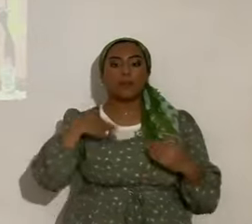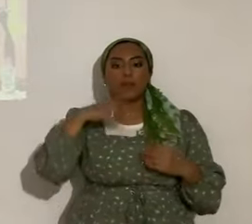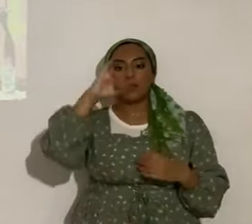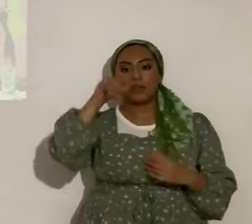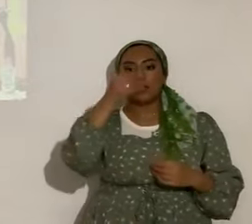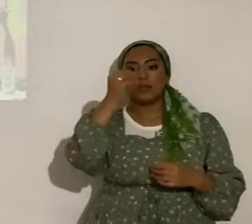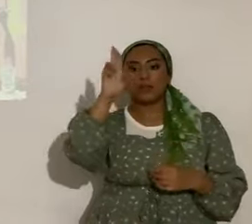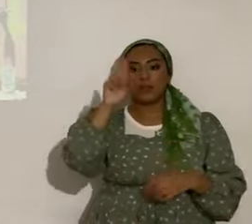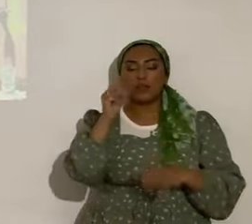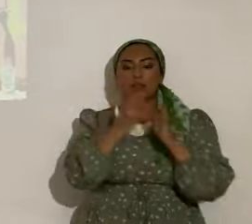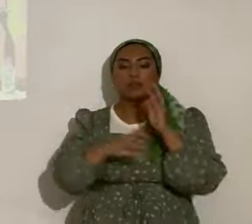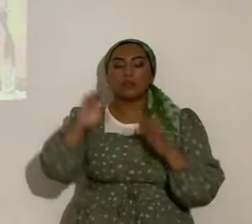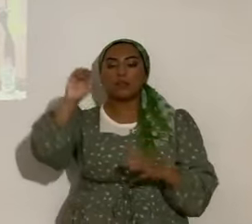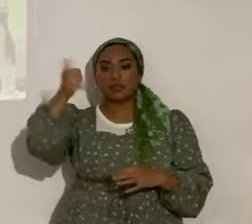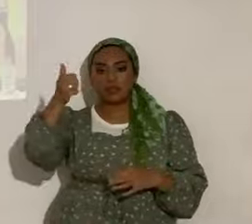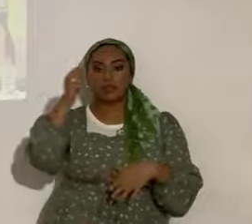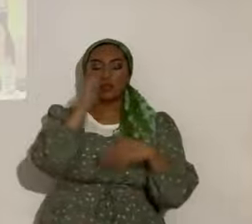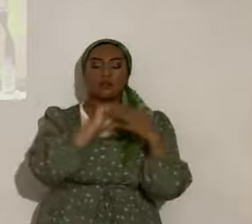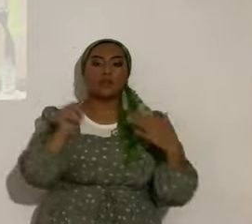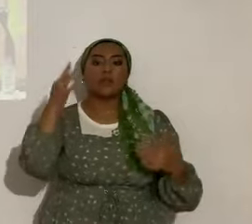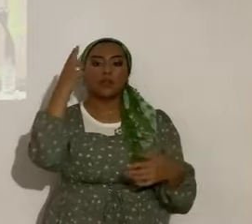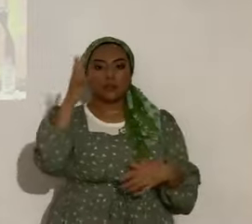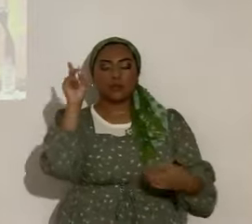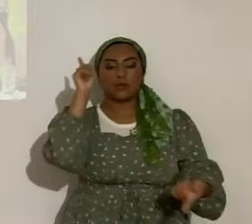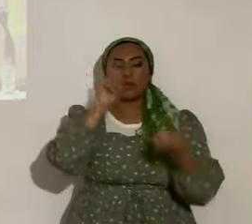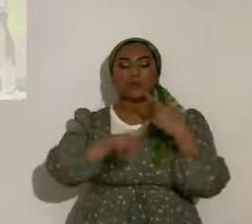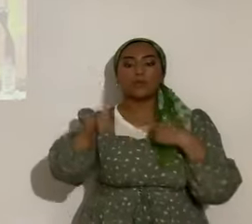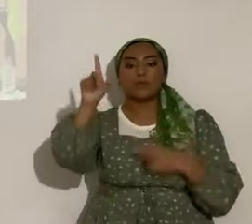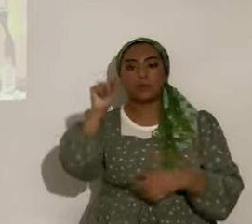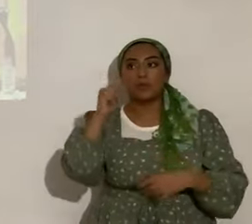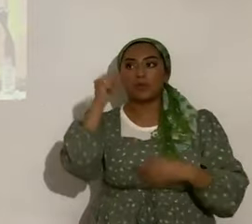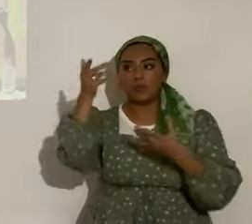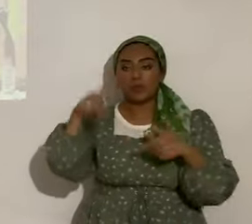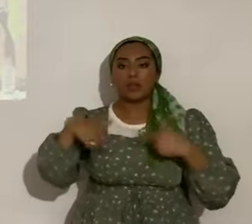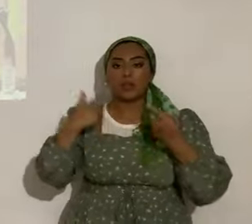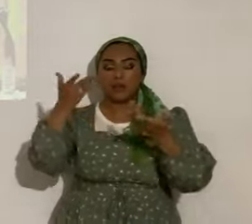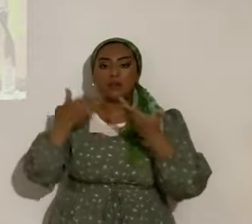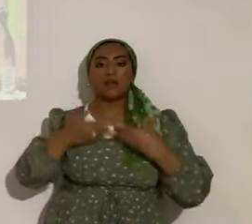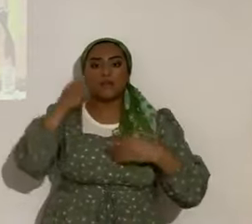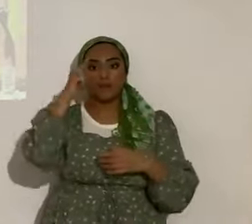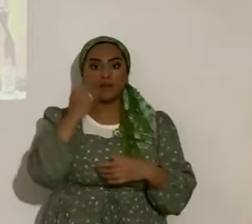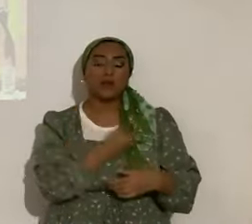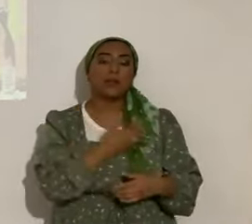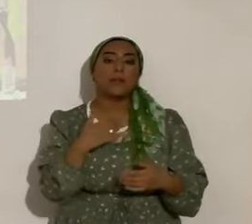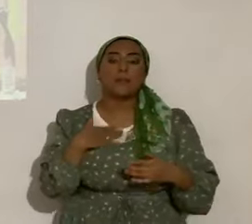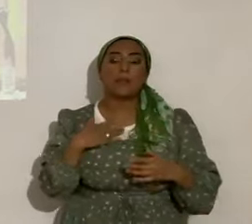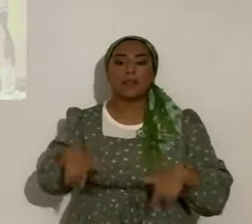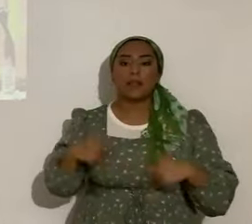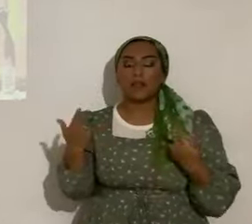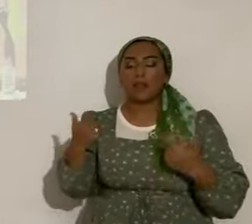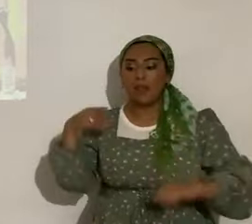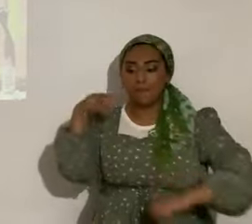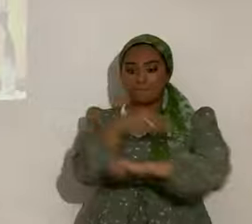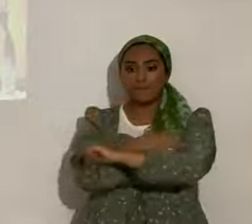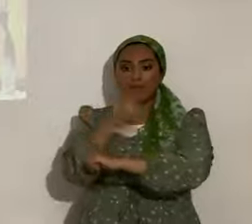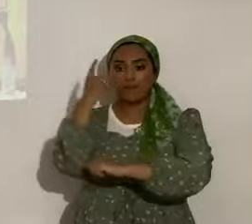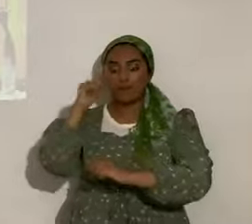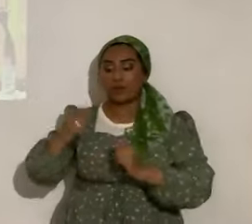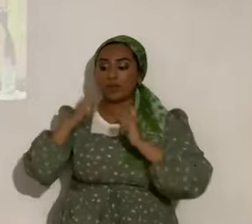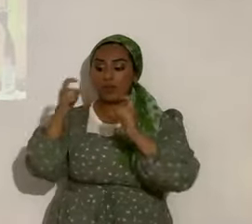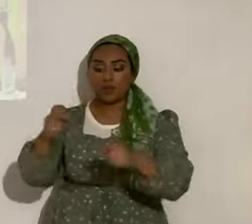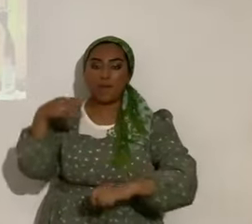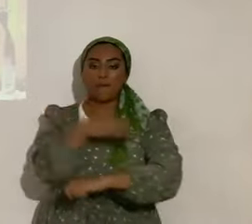10, anoten la cita, verso 18 al 20. Él dio su vida por nosotros, doy mi vida, tengo poder para darla y poder